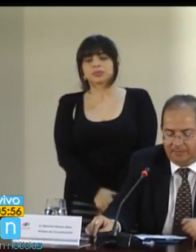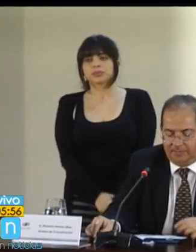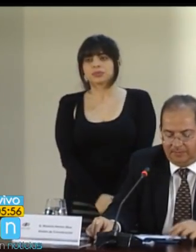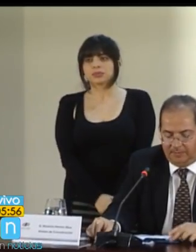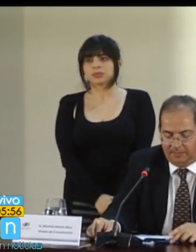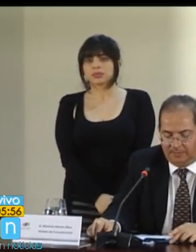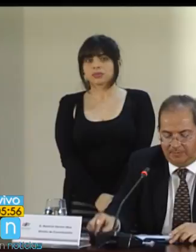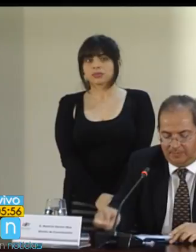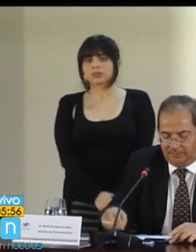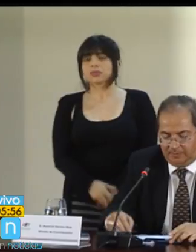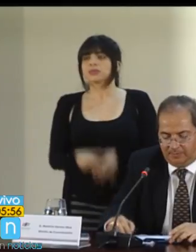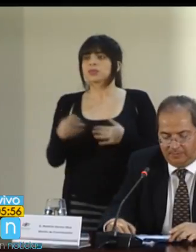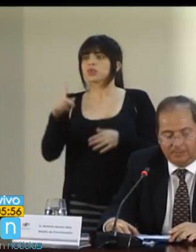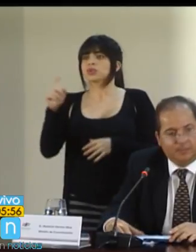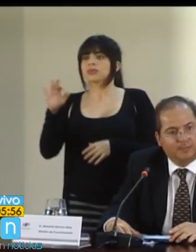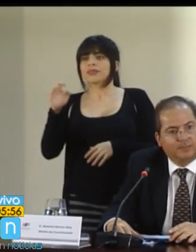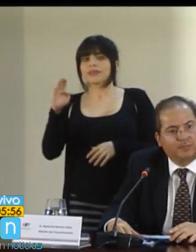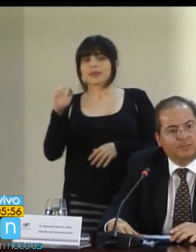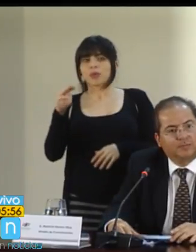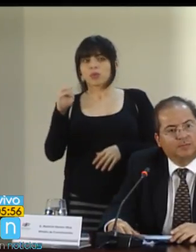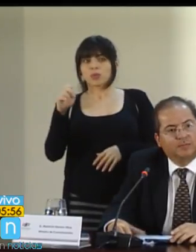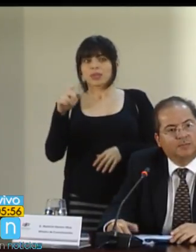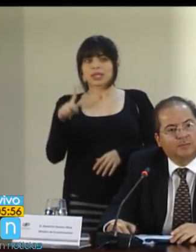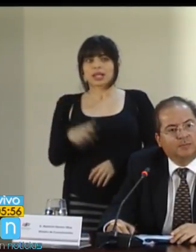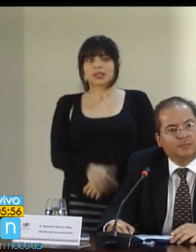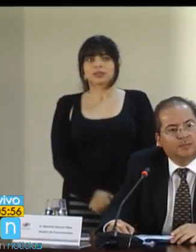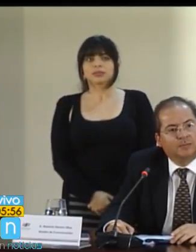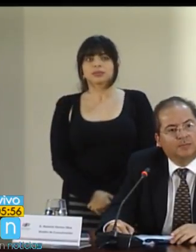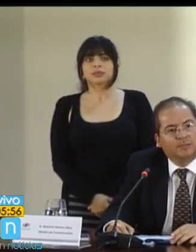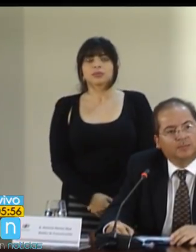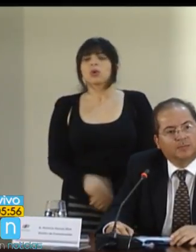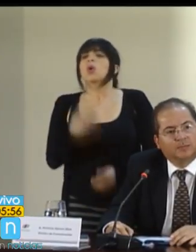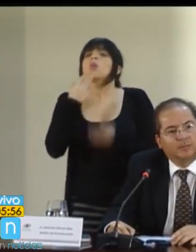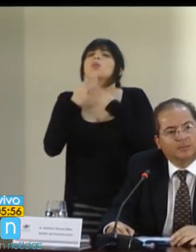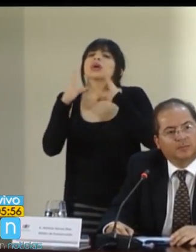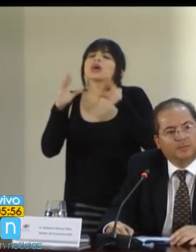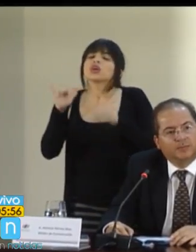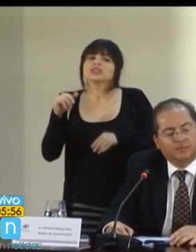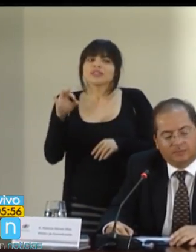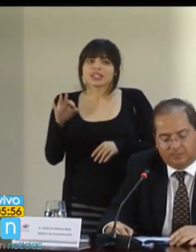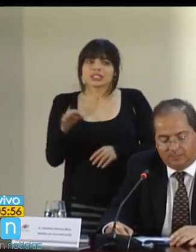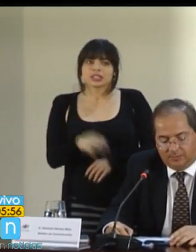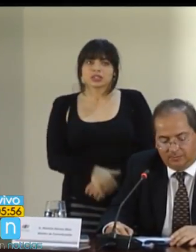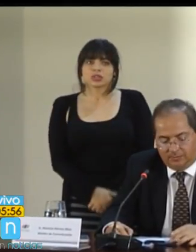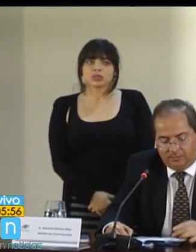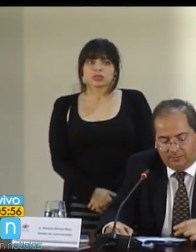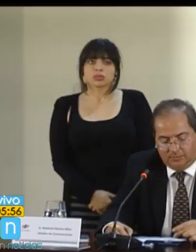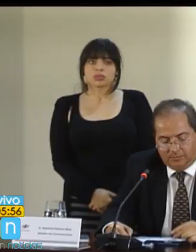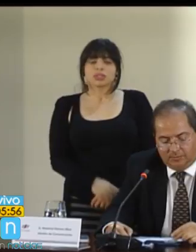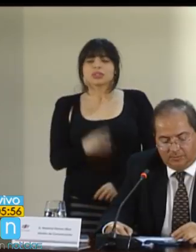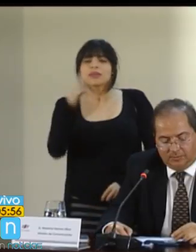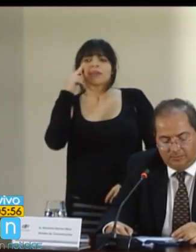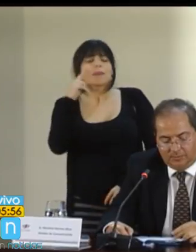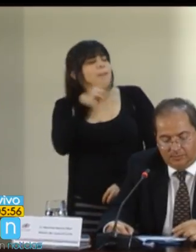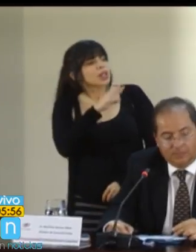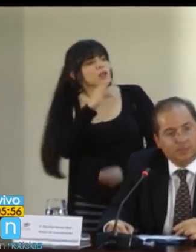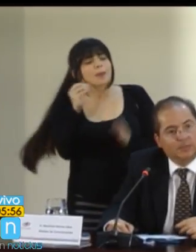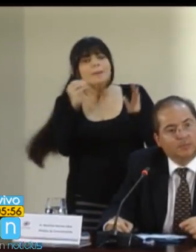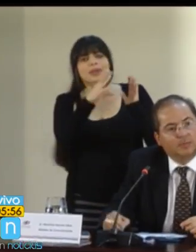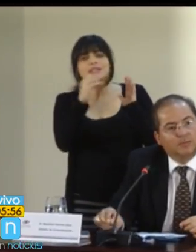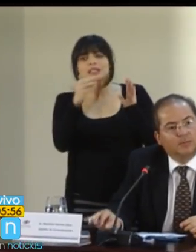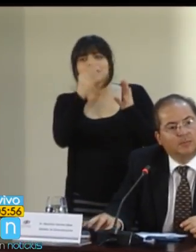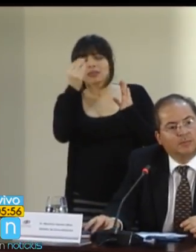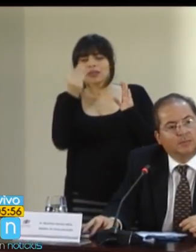Continuamos con las consultas. Febe Cruz, Monumental. Buenas tardes, don José Francisco. Estaba viendo la presentación, los